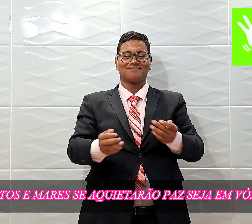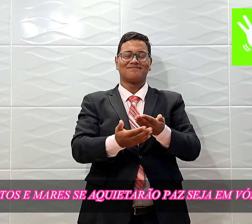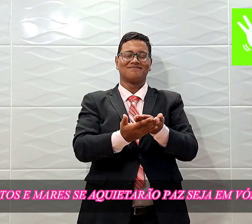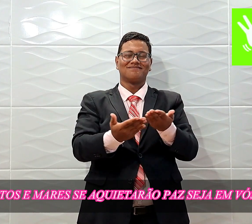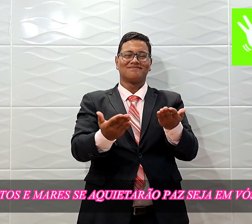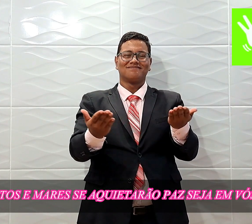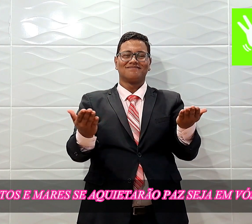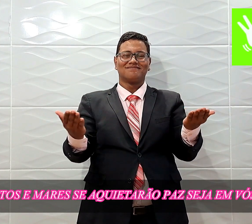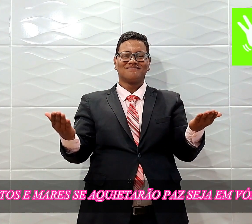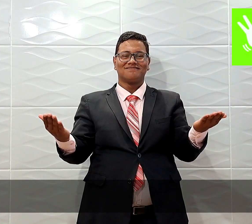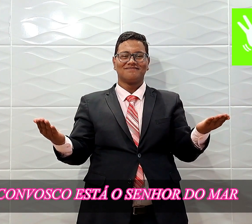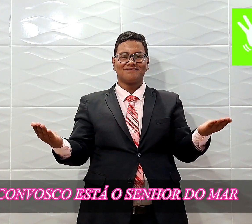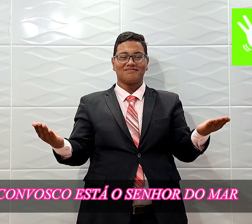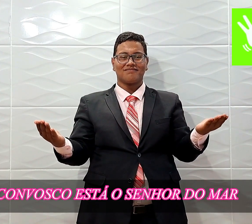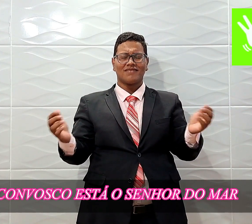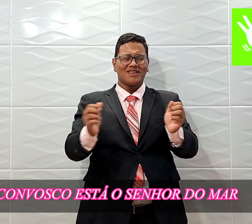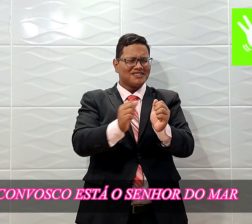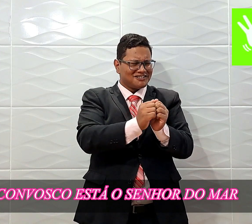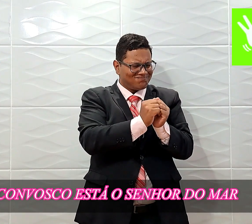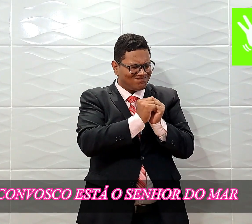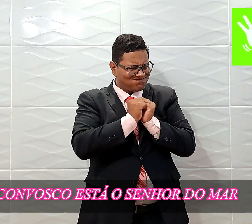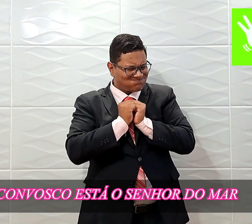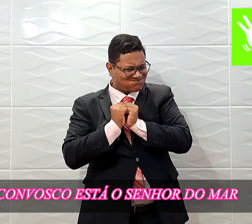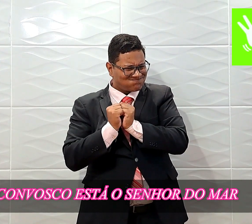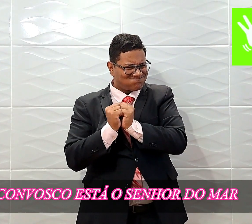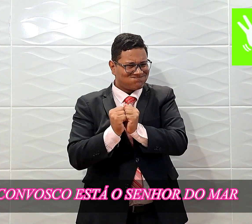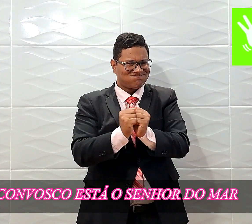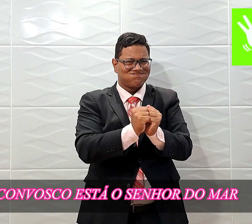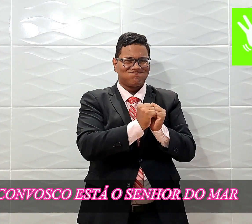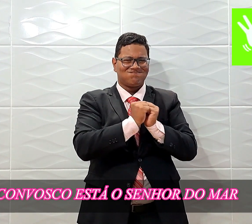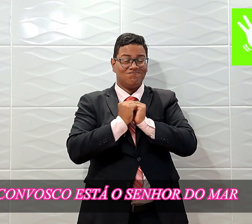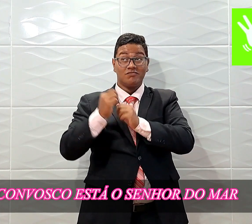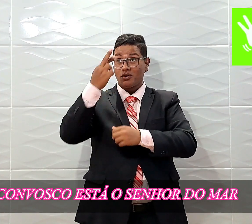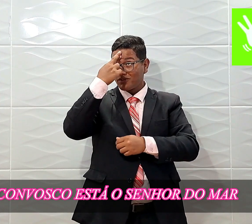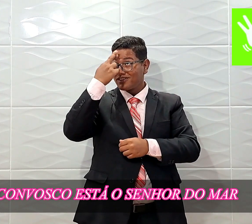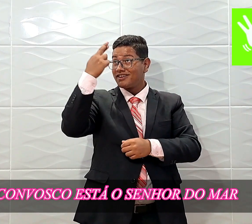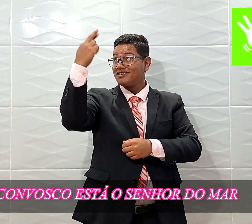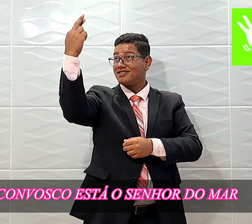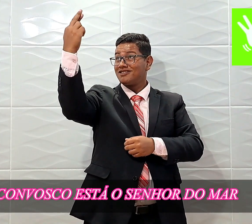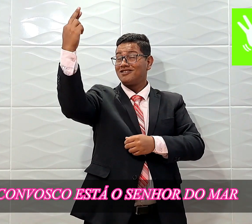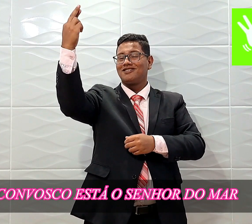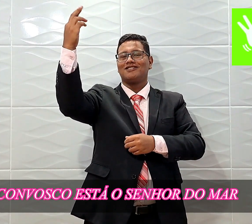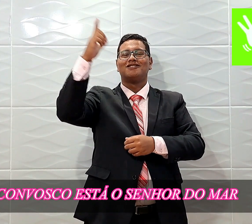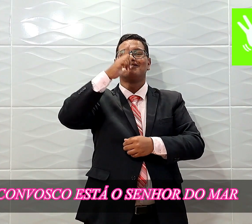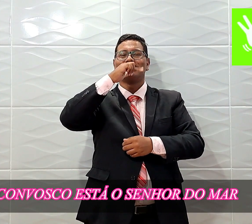vós Convosco está o Senhor do mar